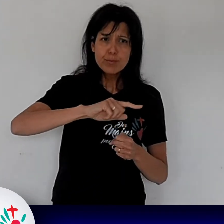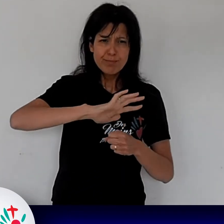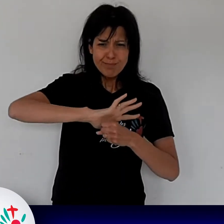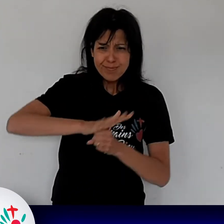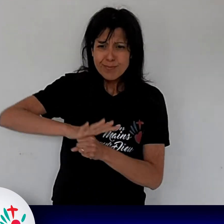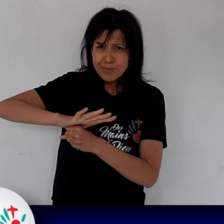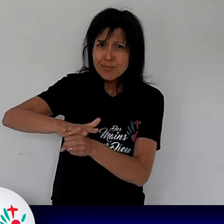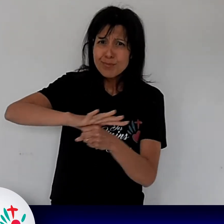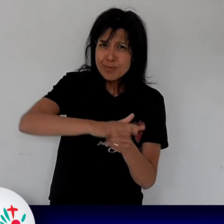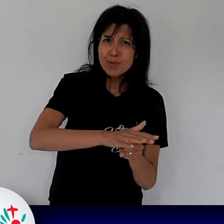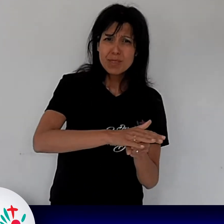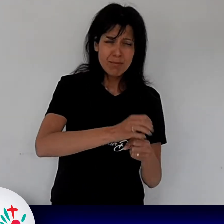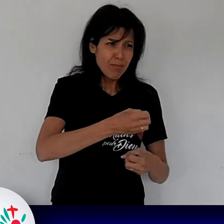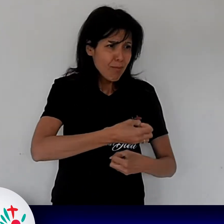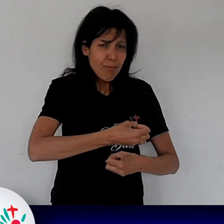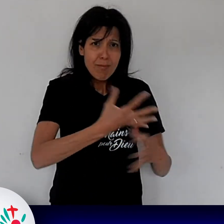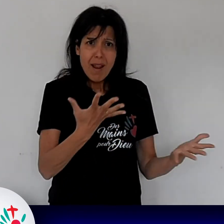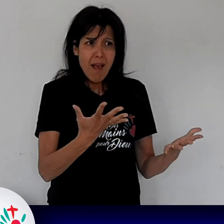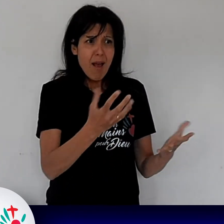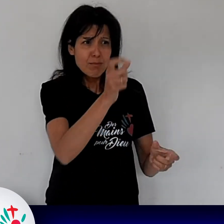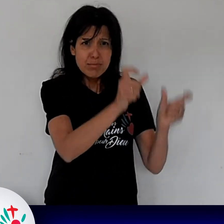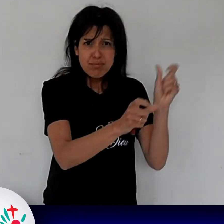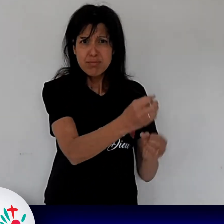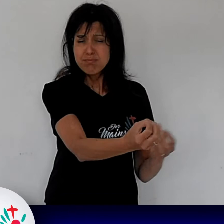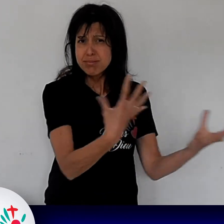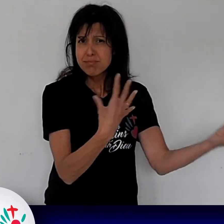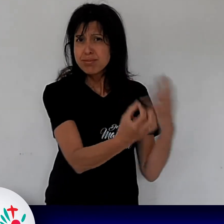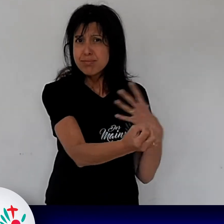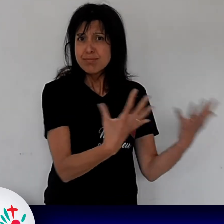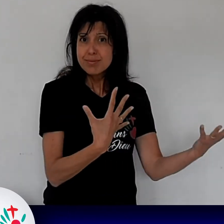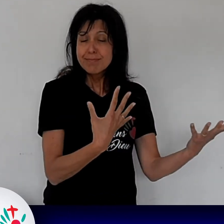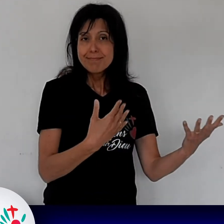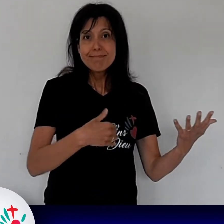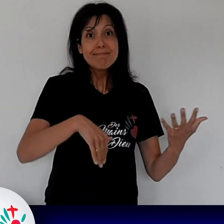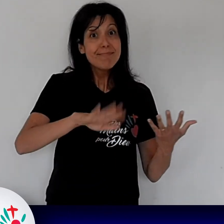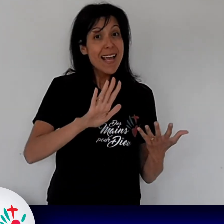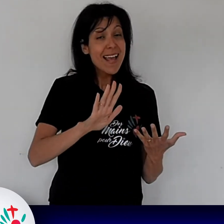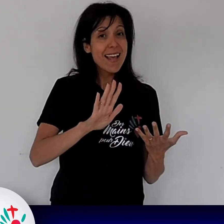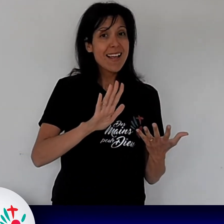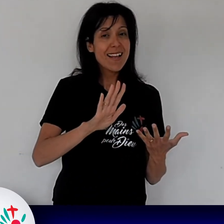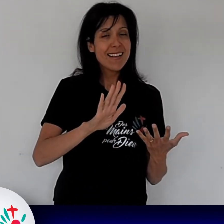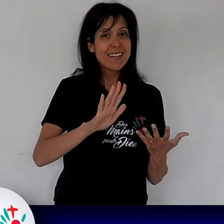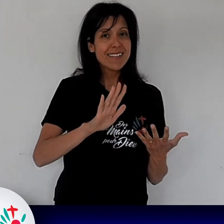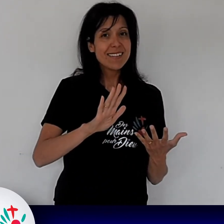toutes sortes de manières, nous dit sa parole. Mais pas pour autant